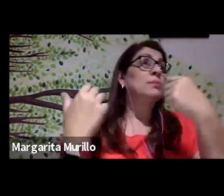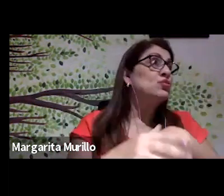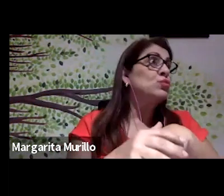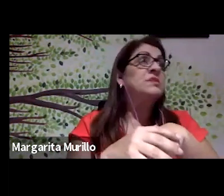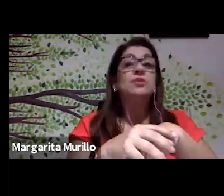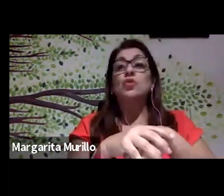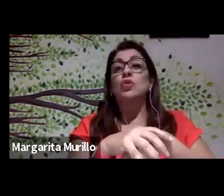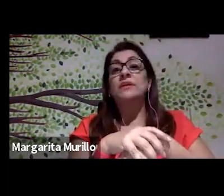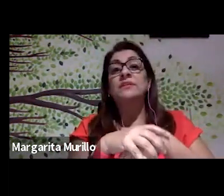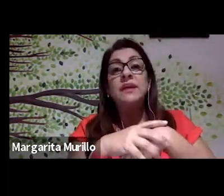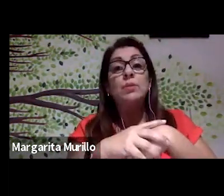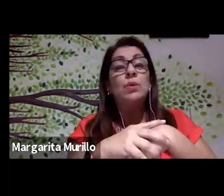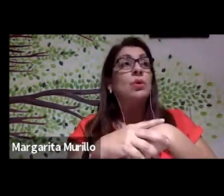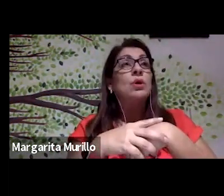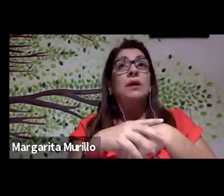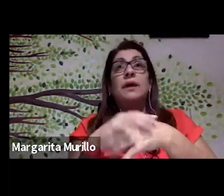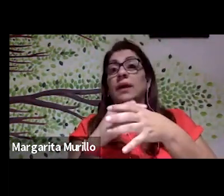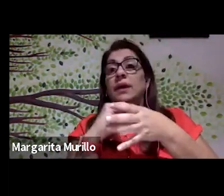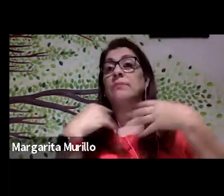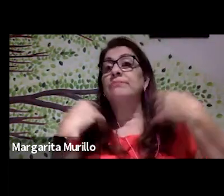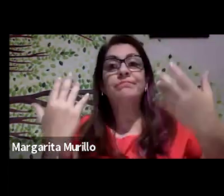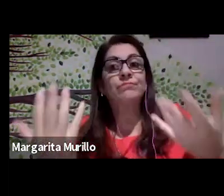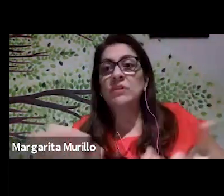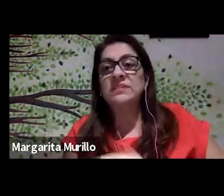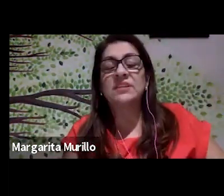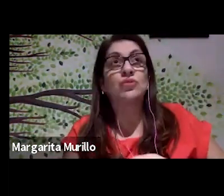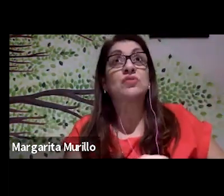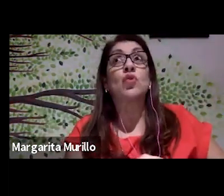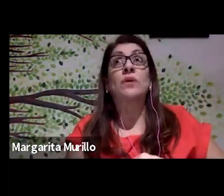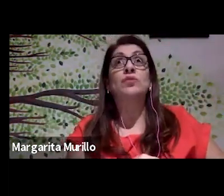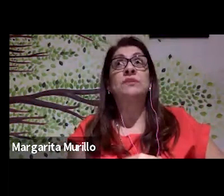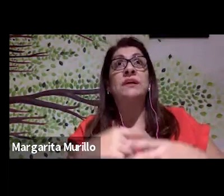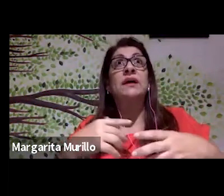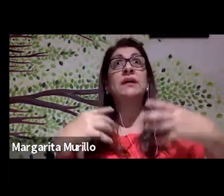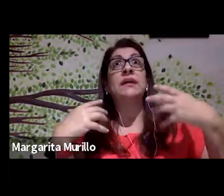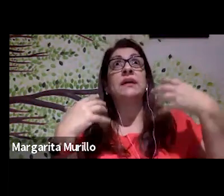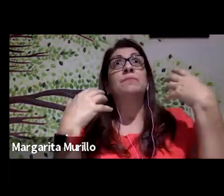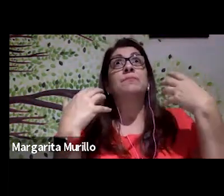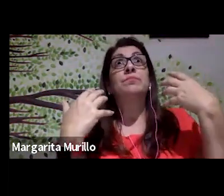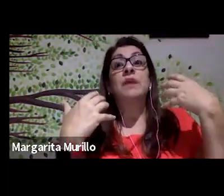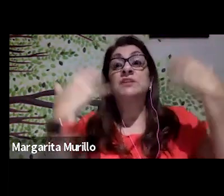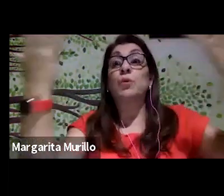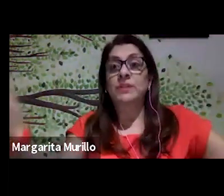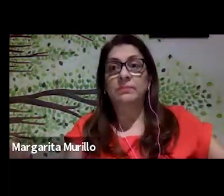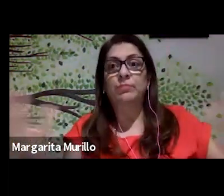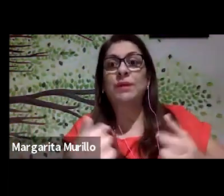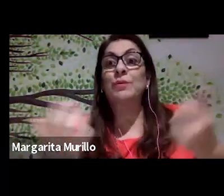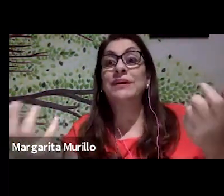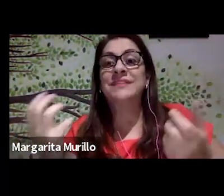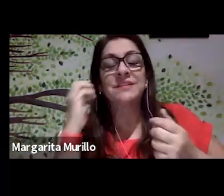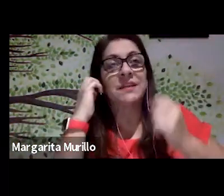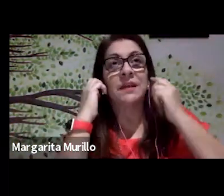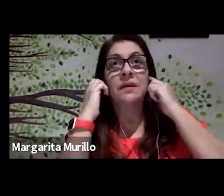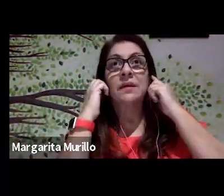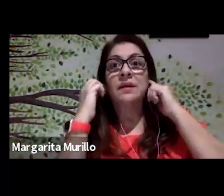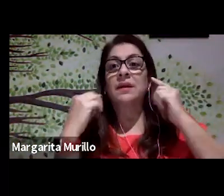hagamos un suicidio colectivo todas estas cosas o cuando llegan y exponen por